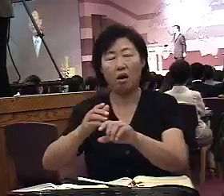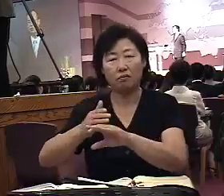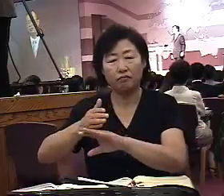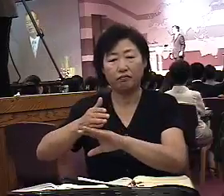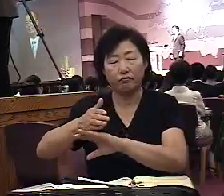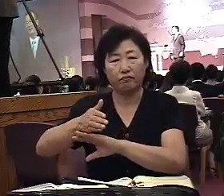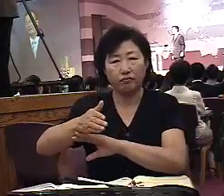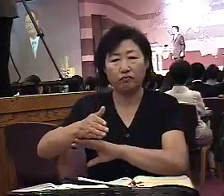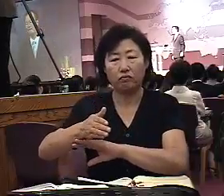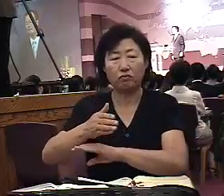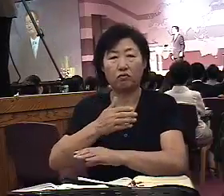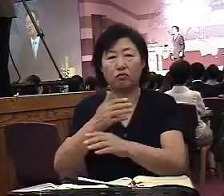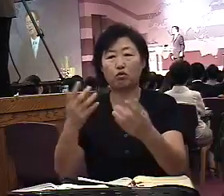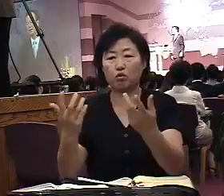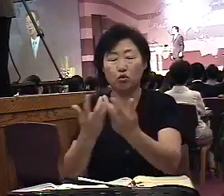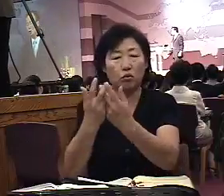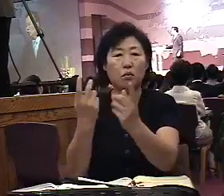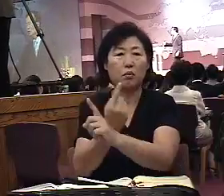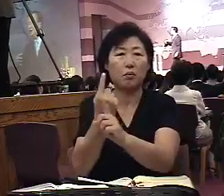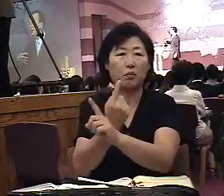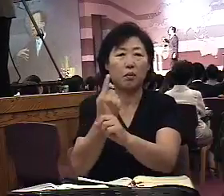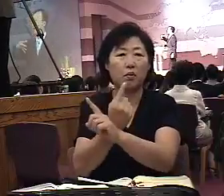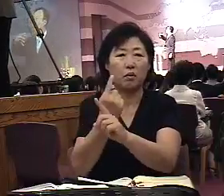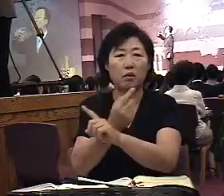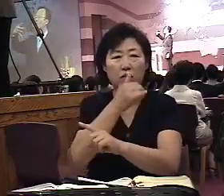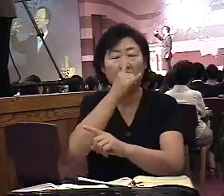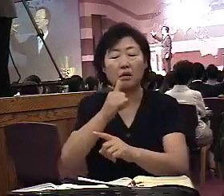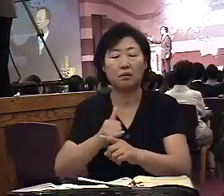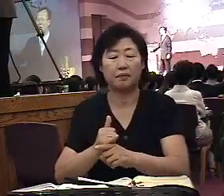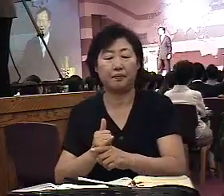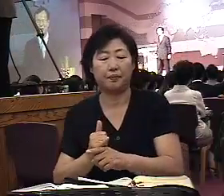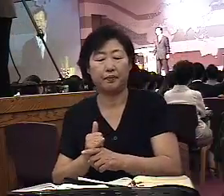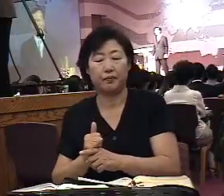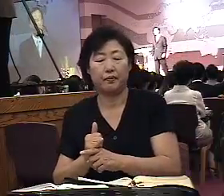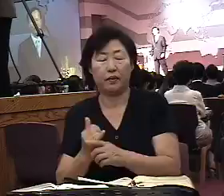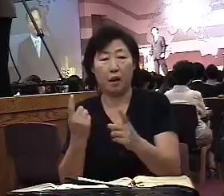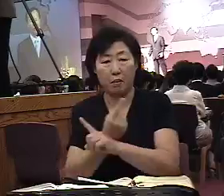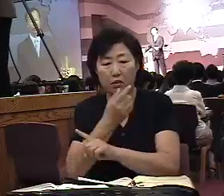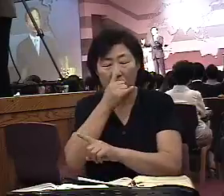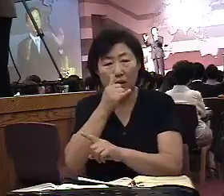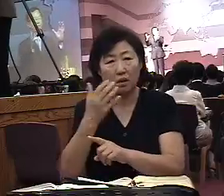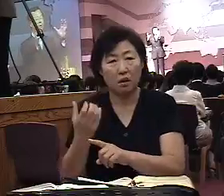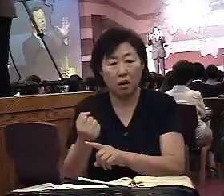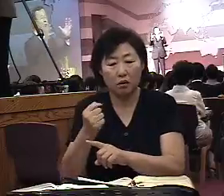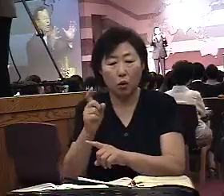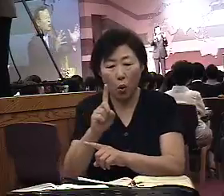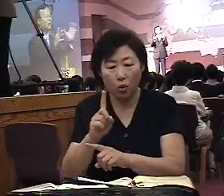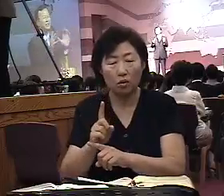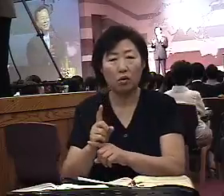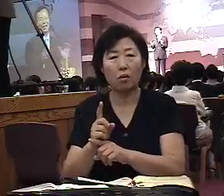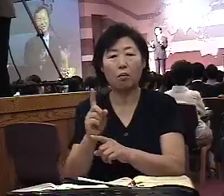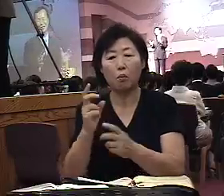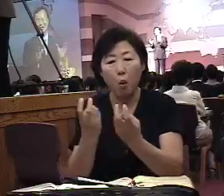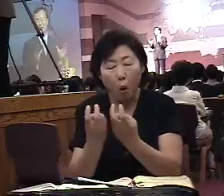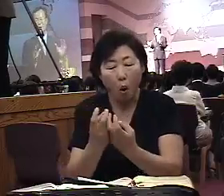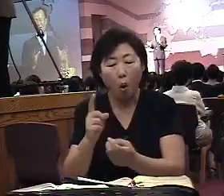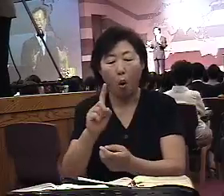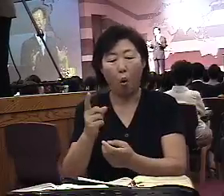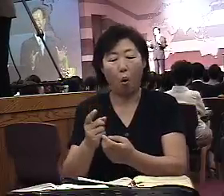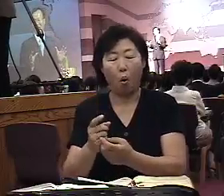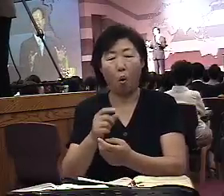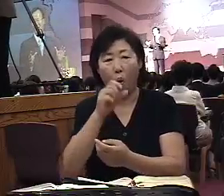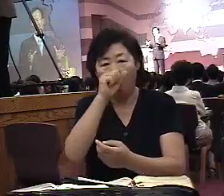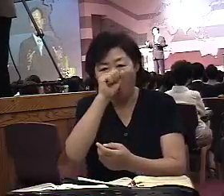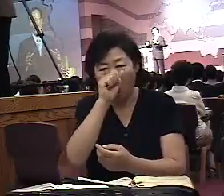수가 있다는 것입니다. 충분히 이렇게 바뀔 수 있는 것을 가지고 어떻게 무엇이 옳고